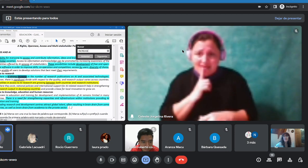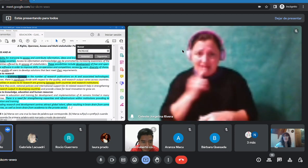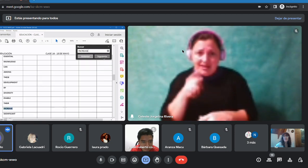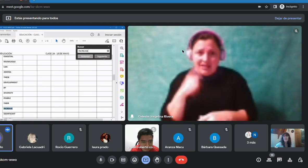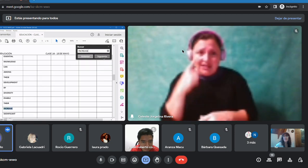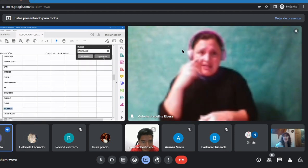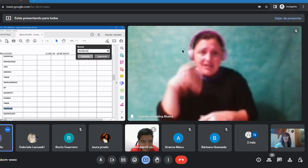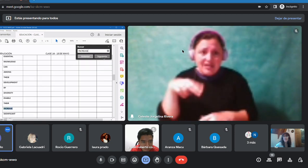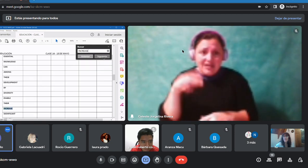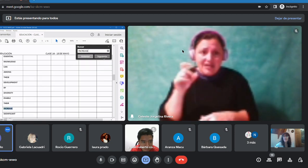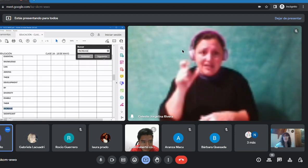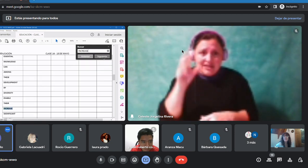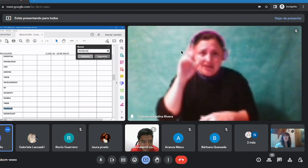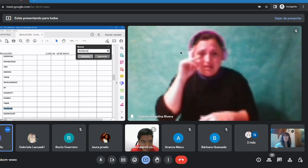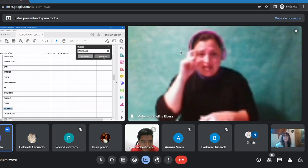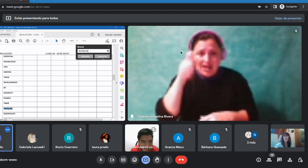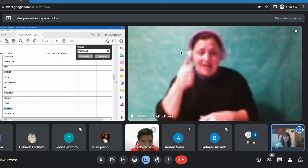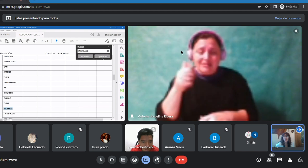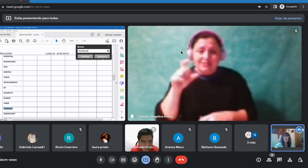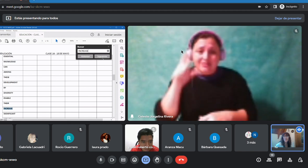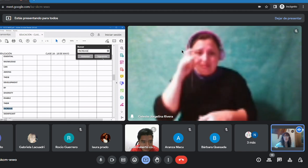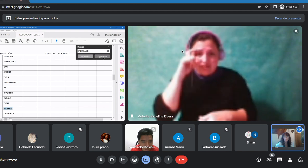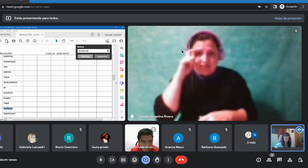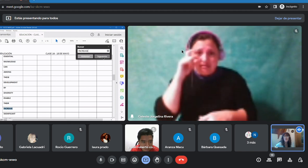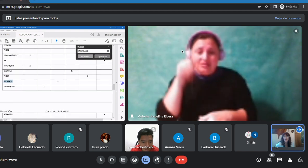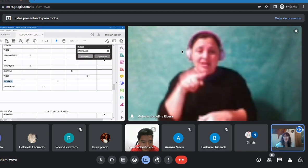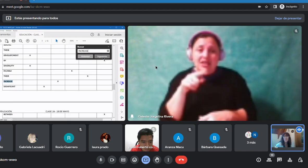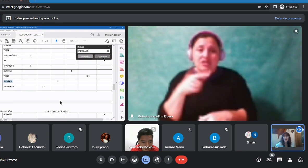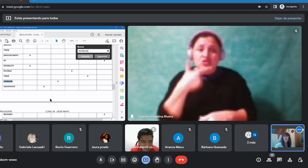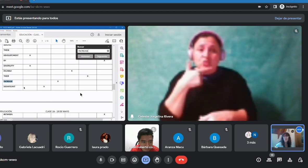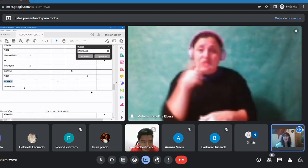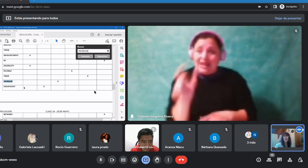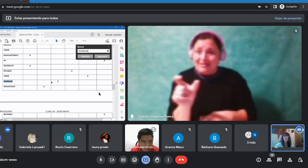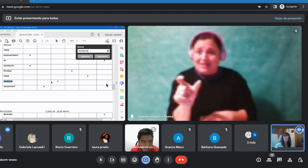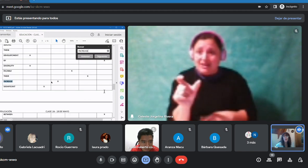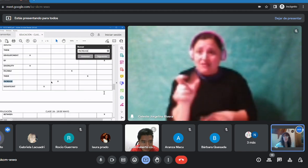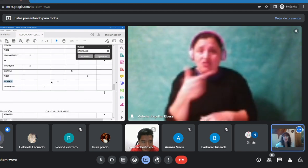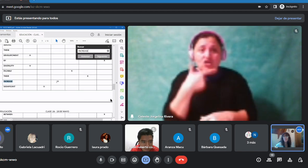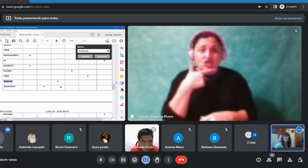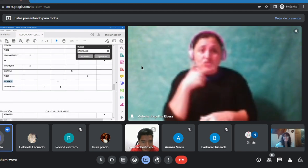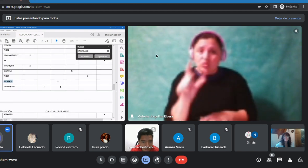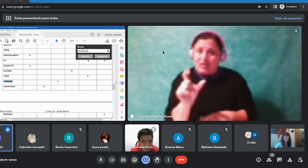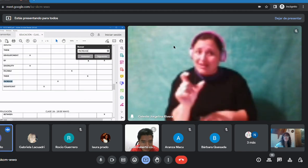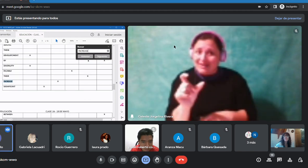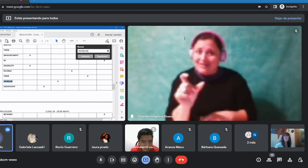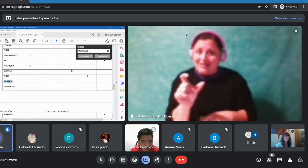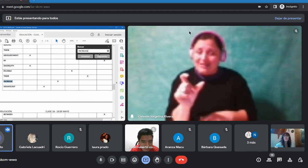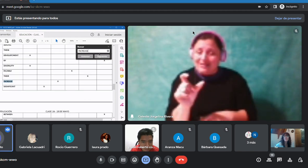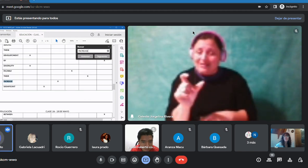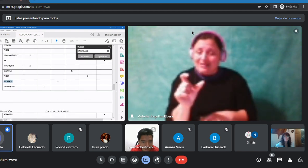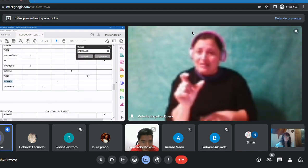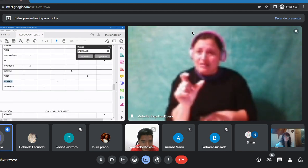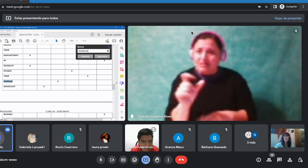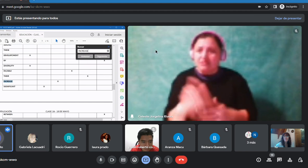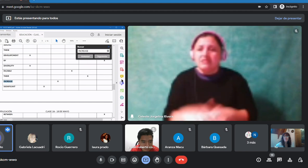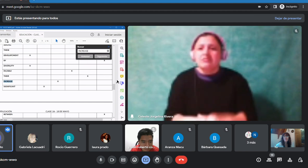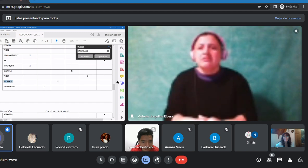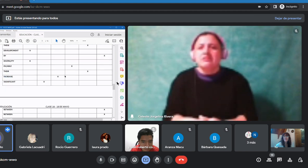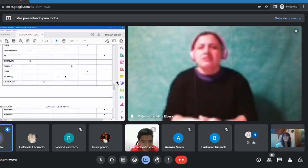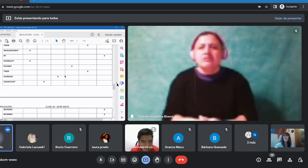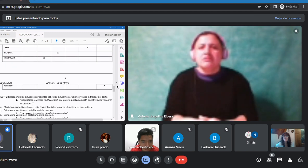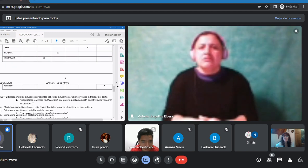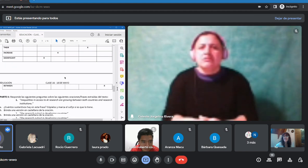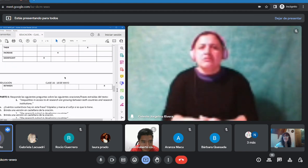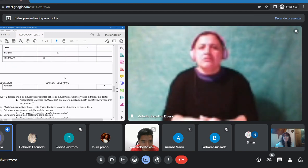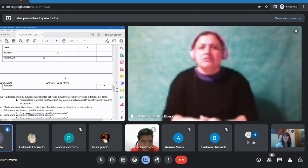lo había puesto. Increase es como sustantivo, ¿sí? No está como... Claro, usted estaba hablando de increase